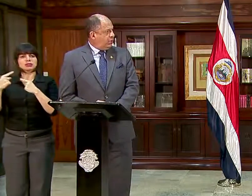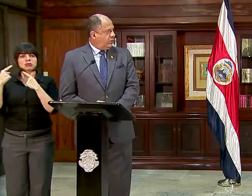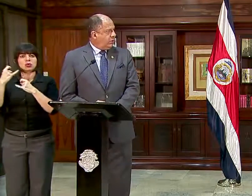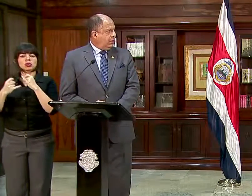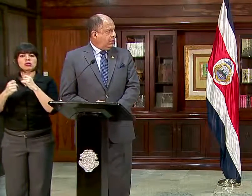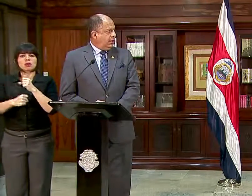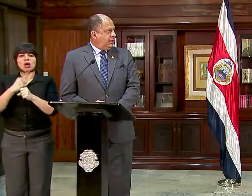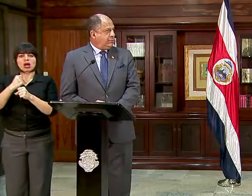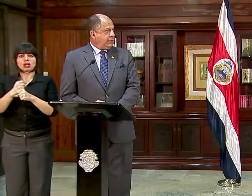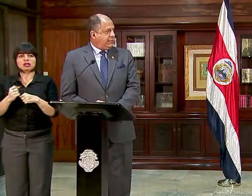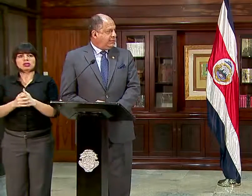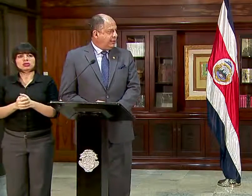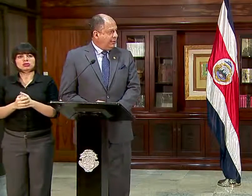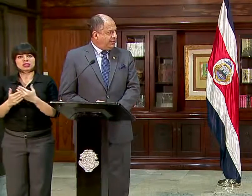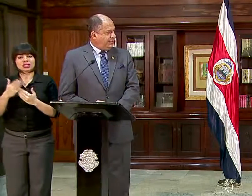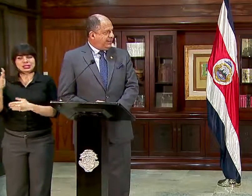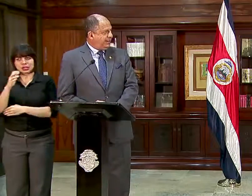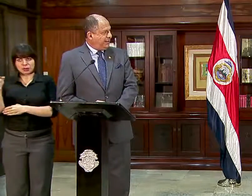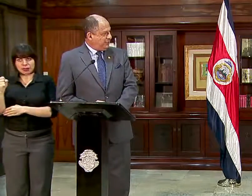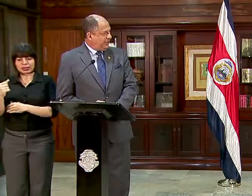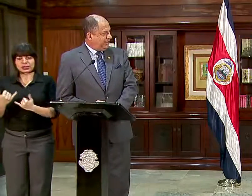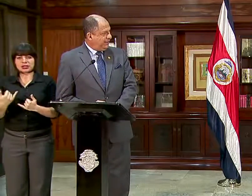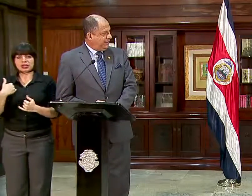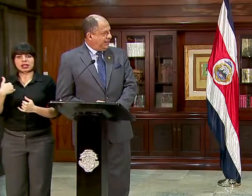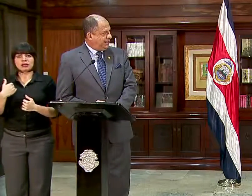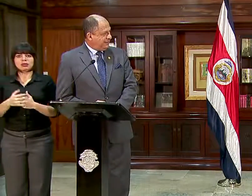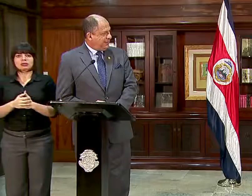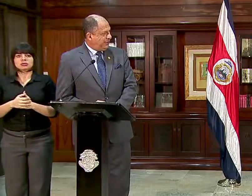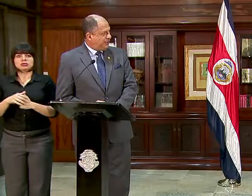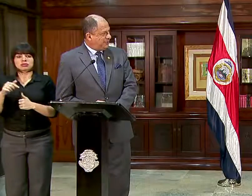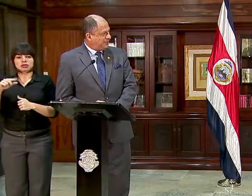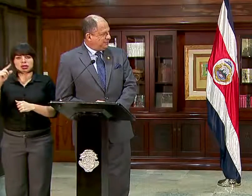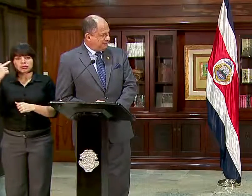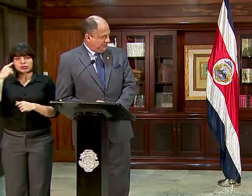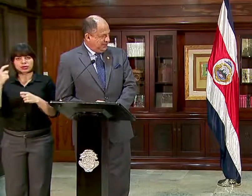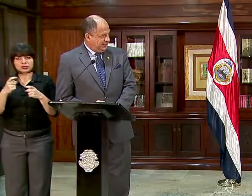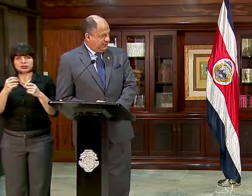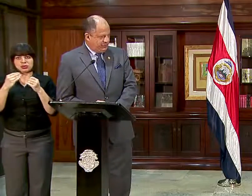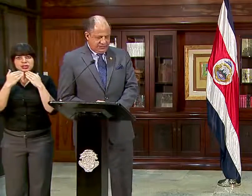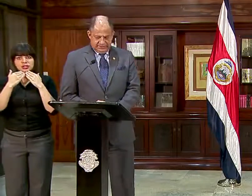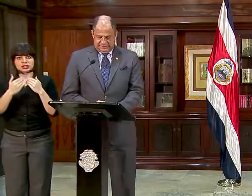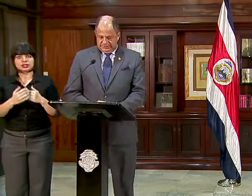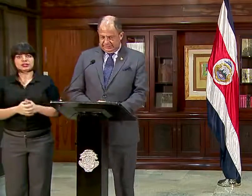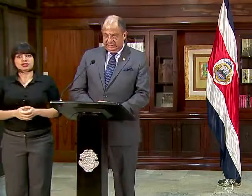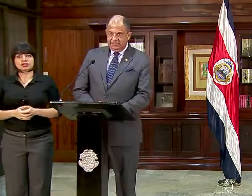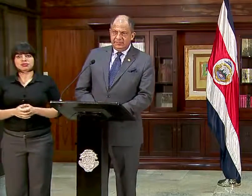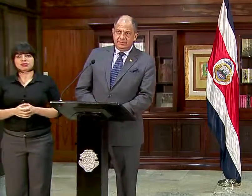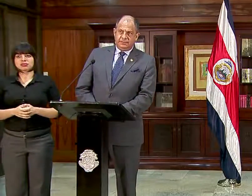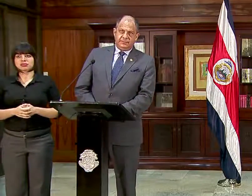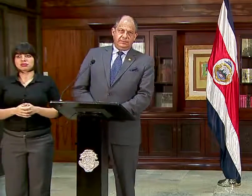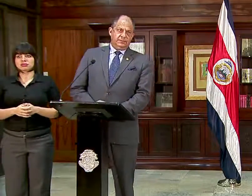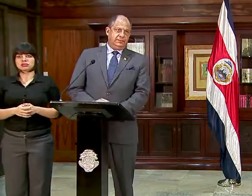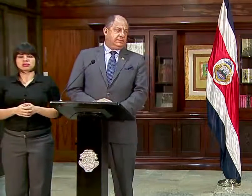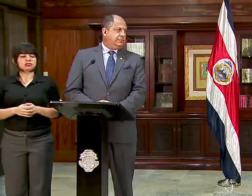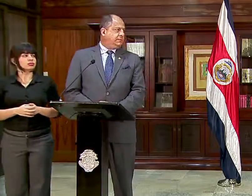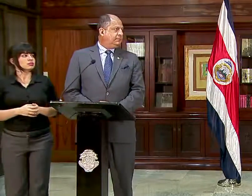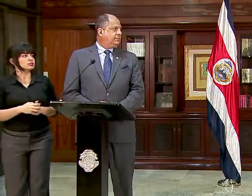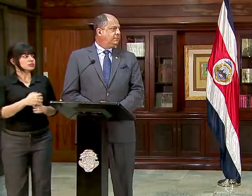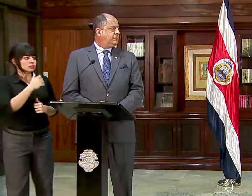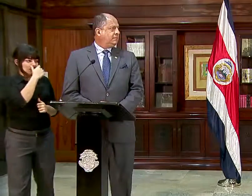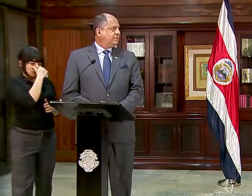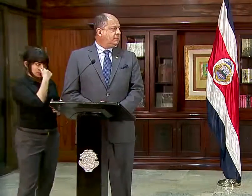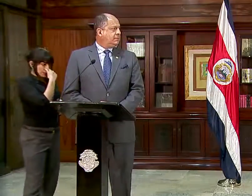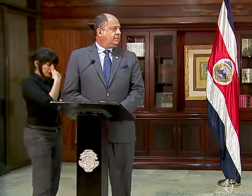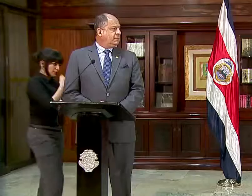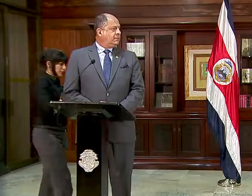último año y casi 5 meses ya que tenemos en esta administración. Presidente, muchas gracias. Muchas gracias,